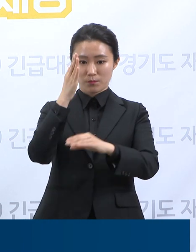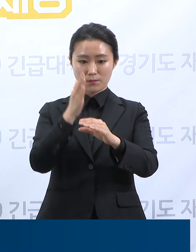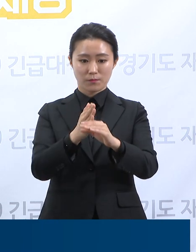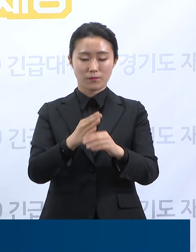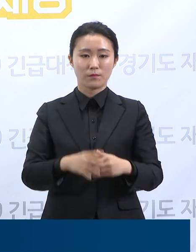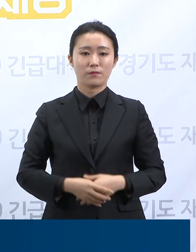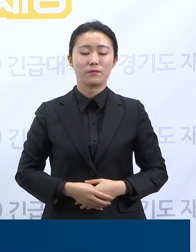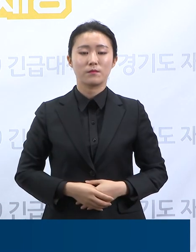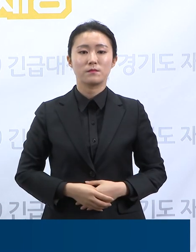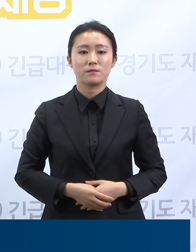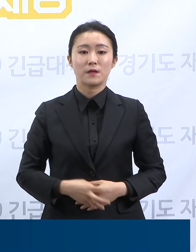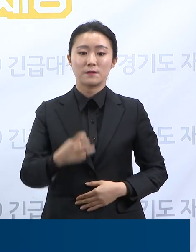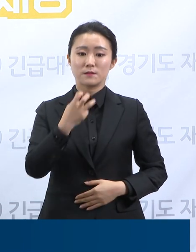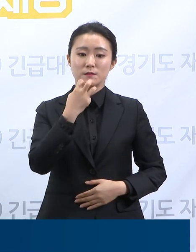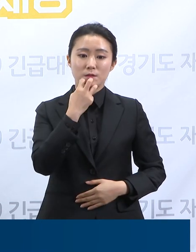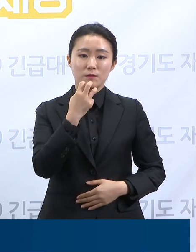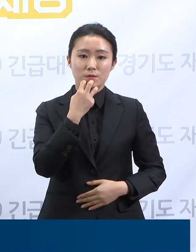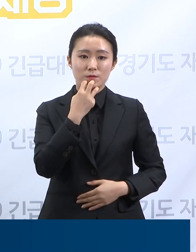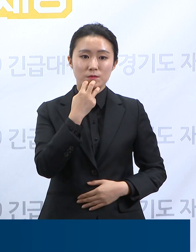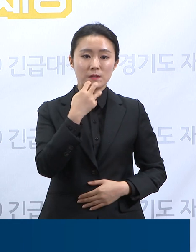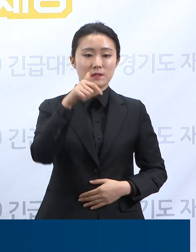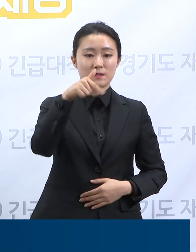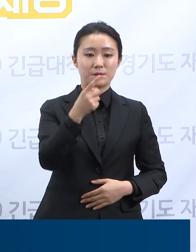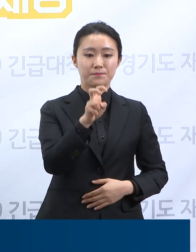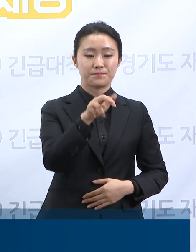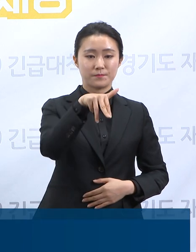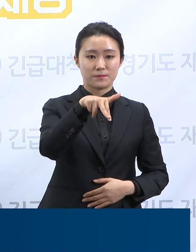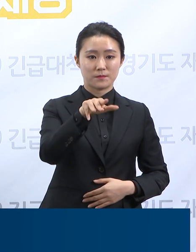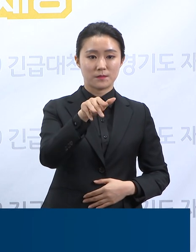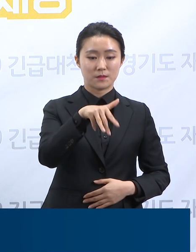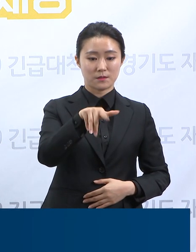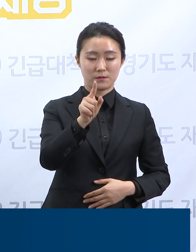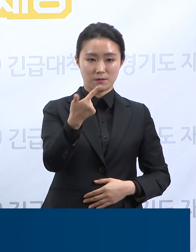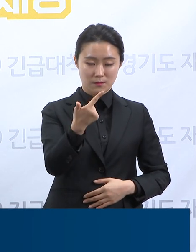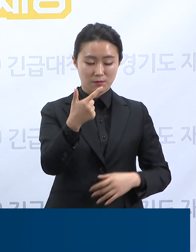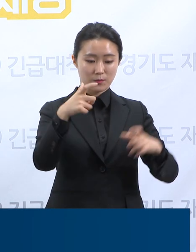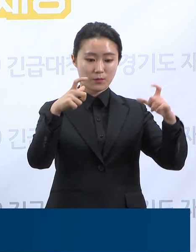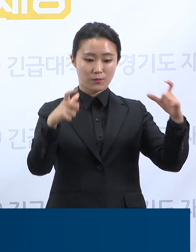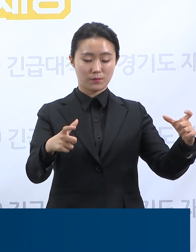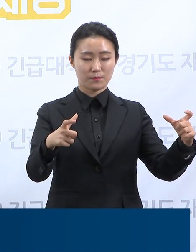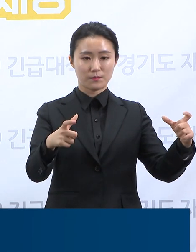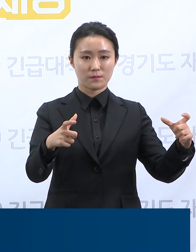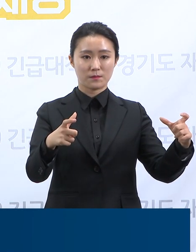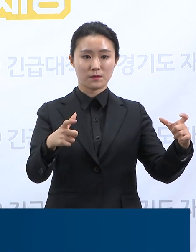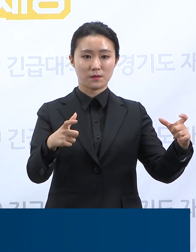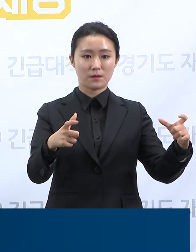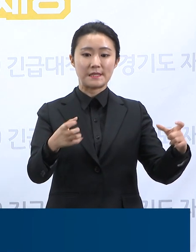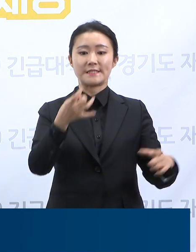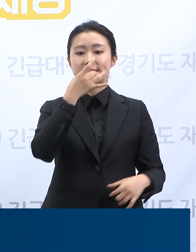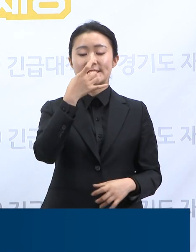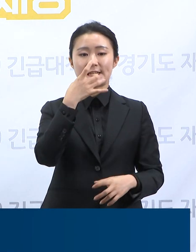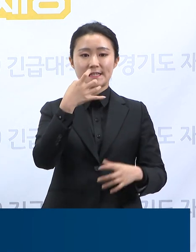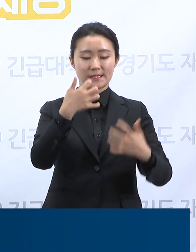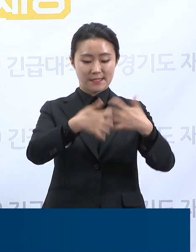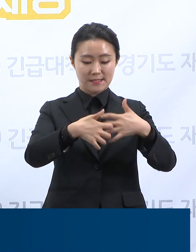서울 금천구 도전기 업체 관련 도내 확진 상황입니다. 서울 금천구에 소재한 도전기